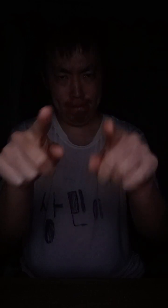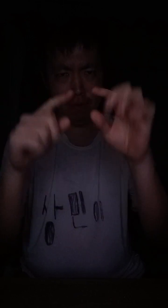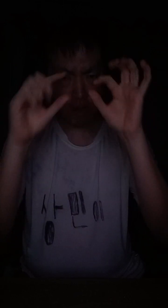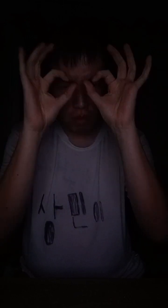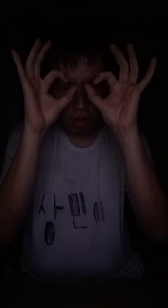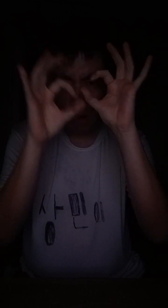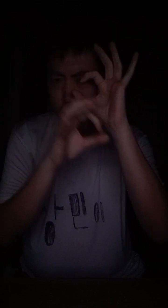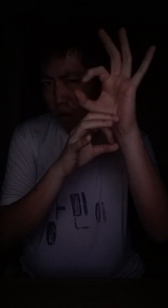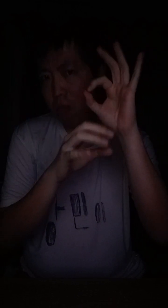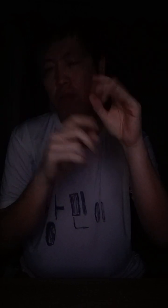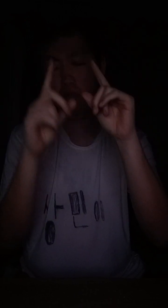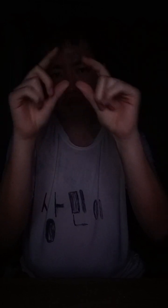촬영한 혐의를 받고 있습니다.